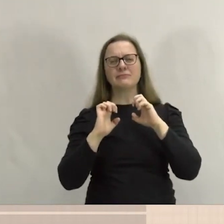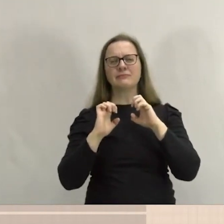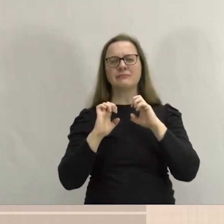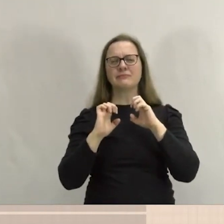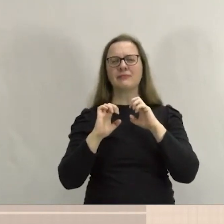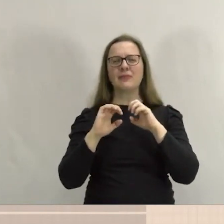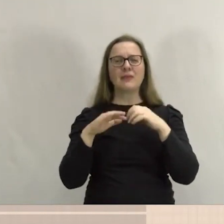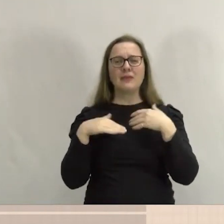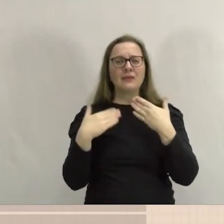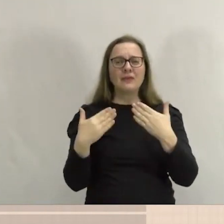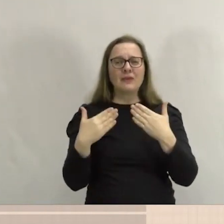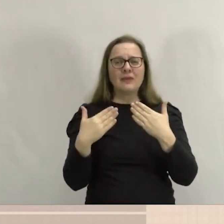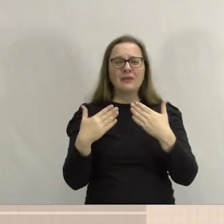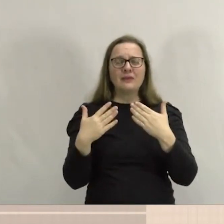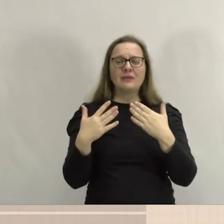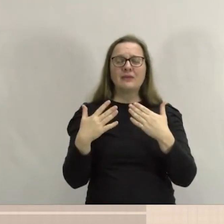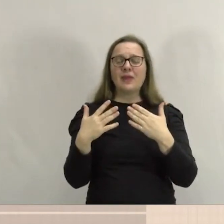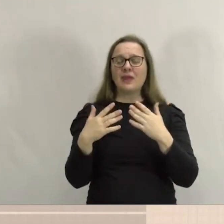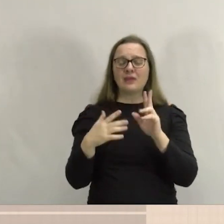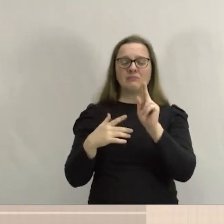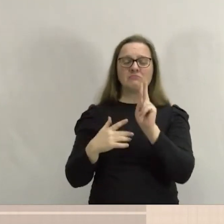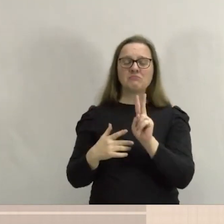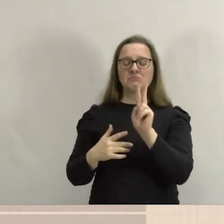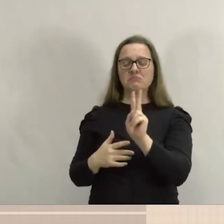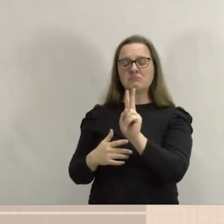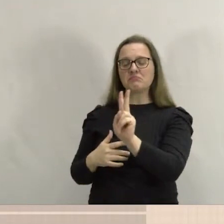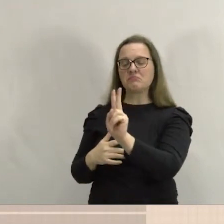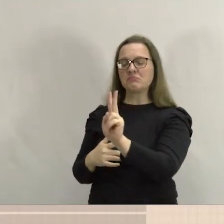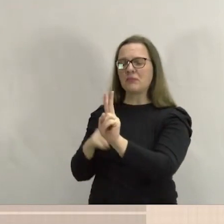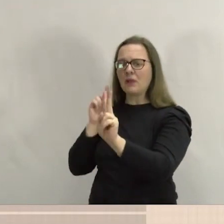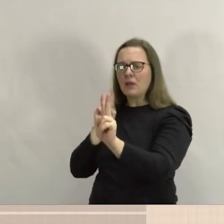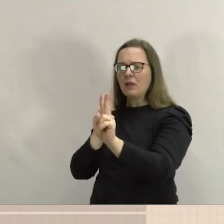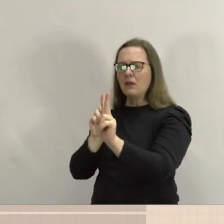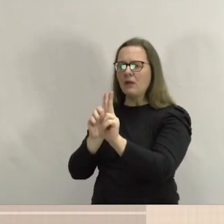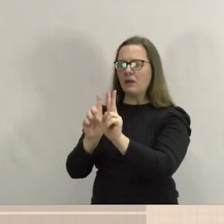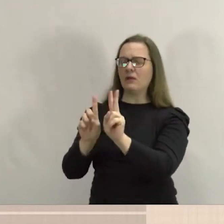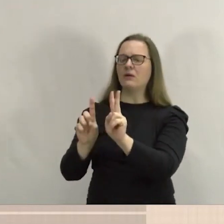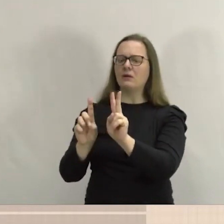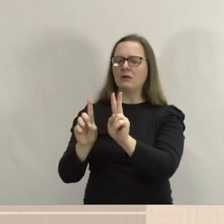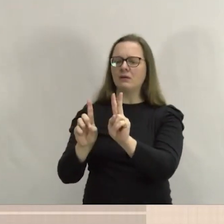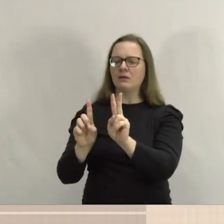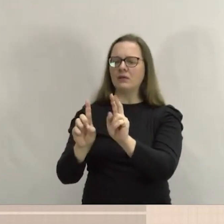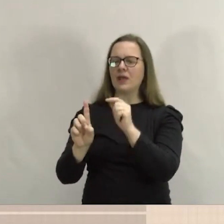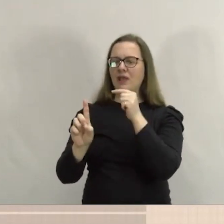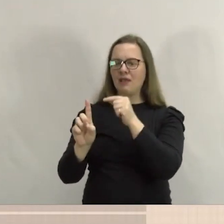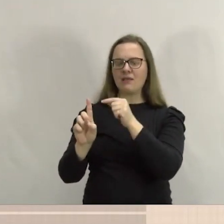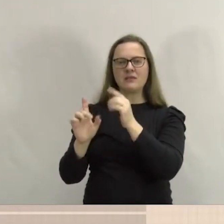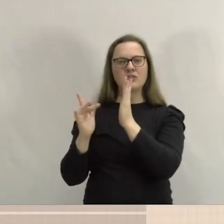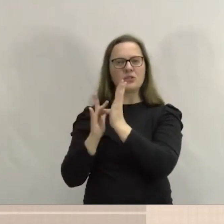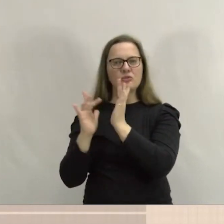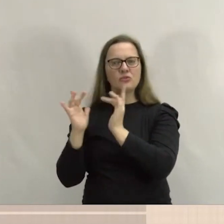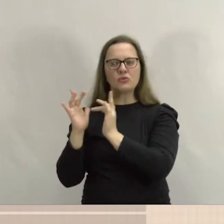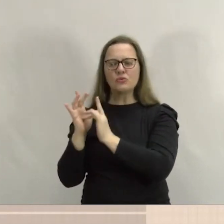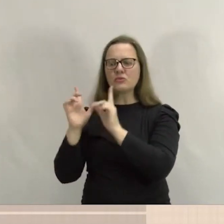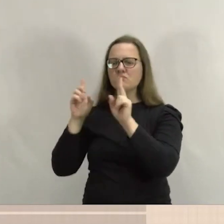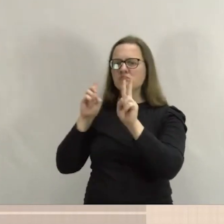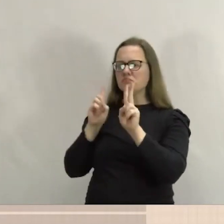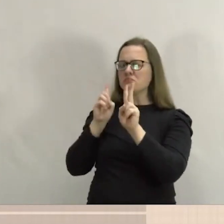E de repente apareceu o Senhor Jesus, andando com eles, e eles não o reconheceram, porque ele havia